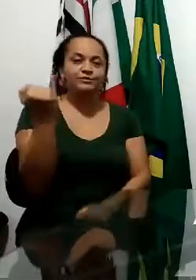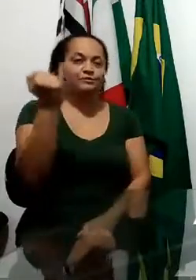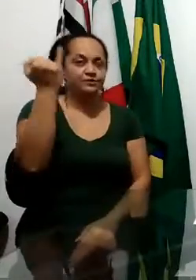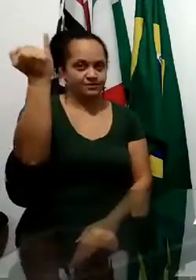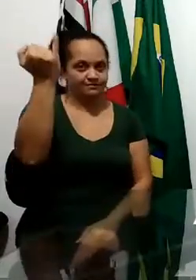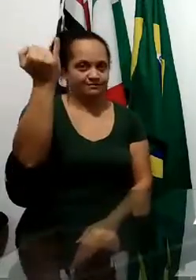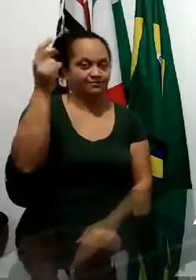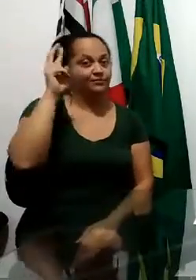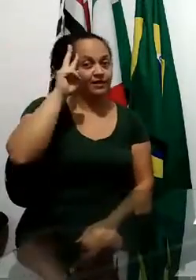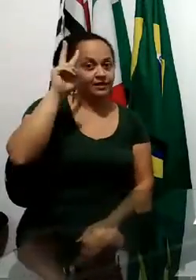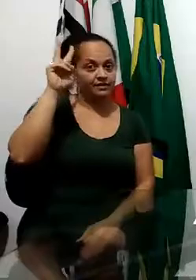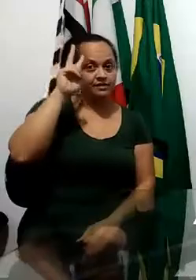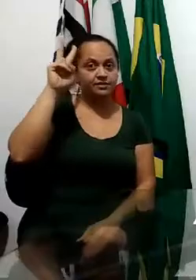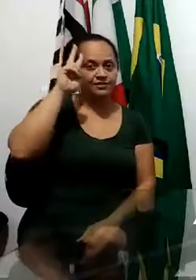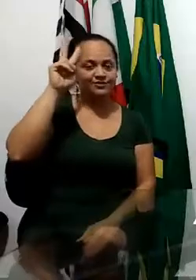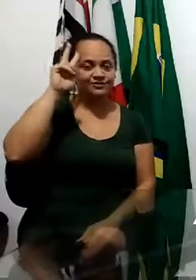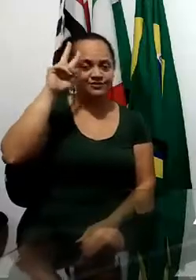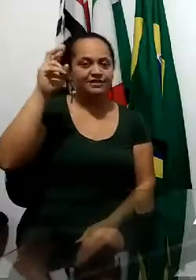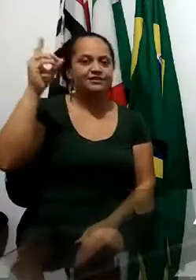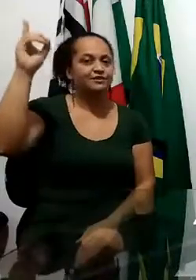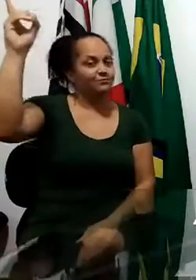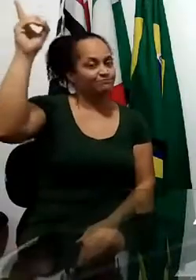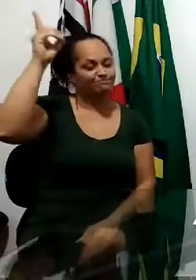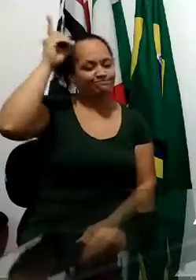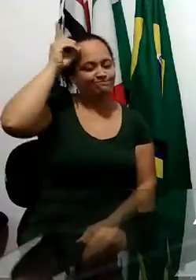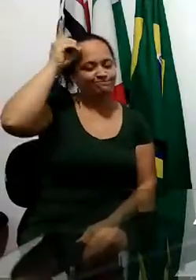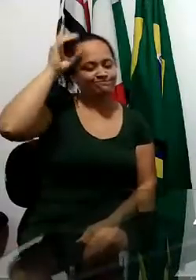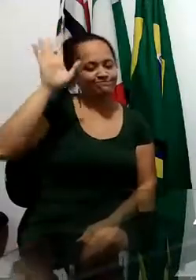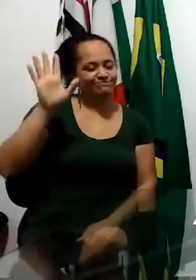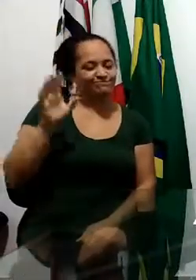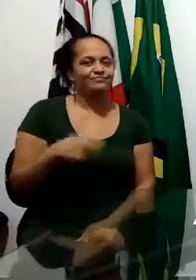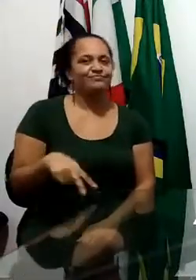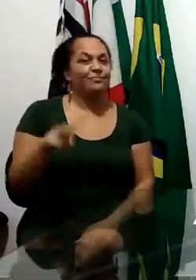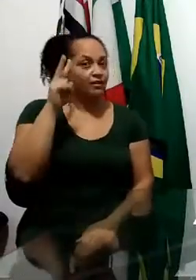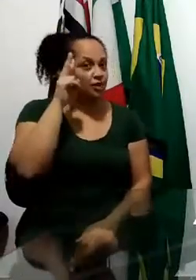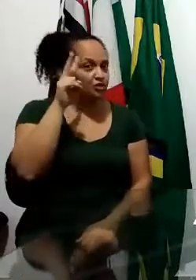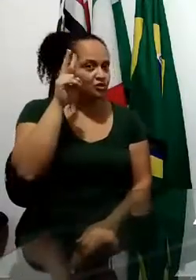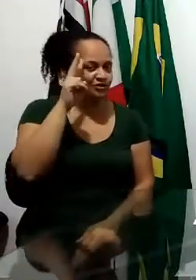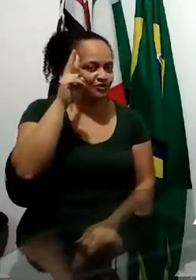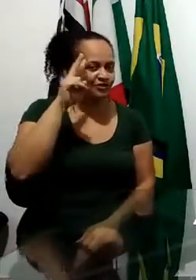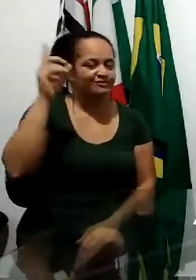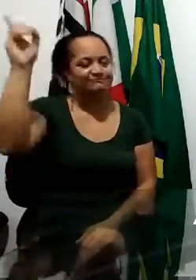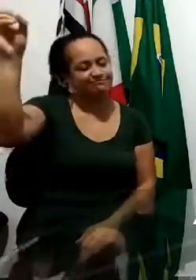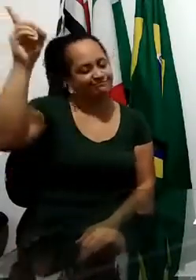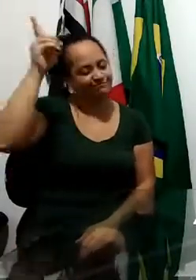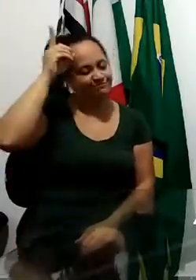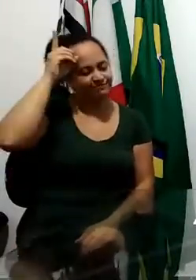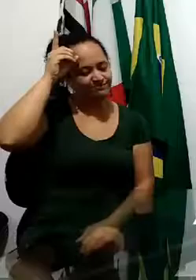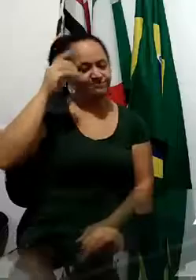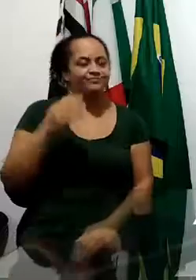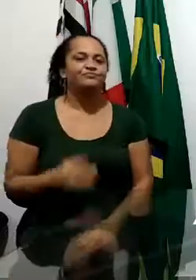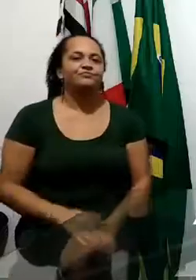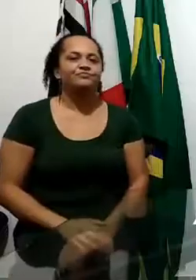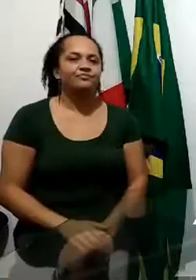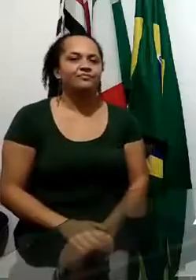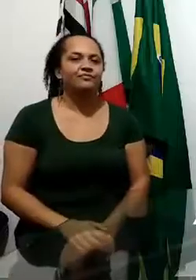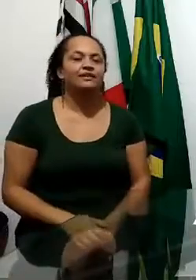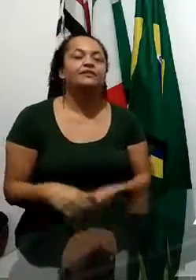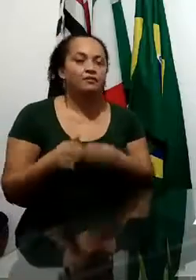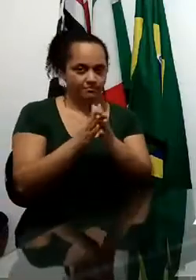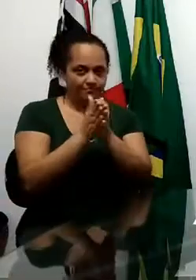a parábola dos talentos, né? A parábola dos talentos. Eu gostaria de ler essa